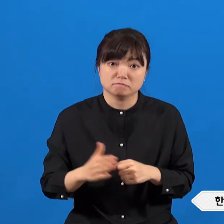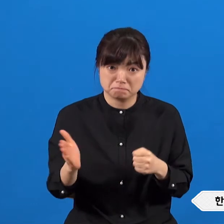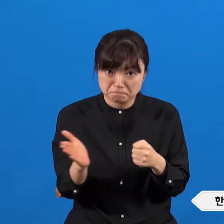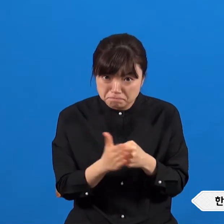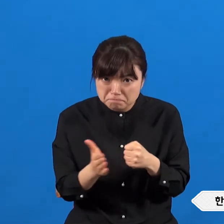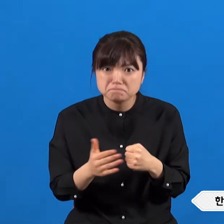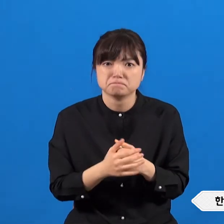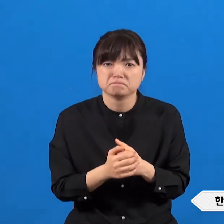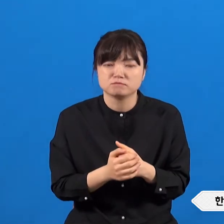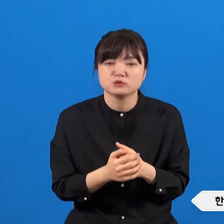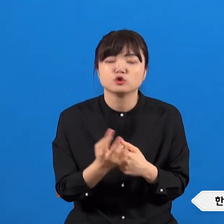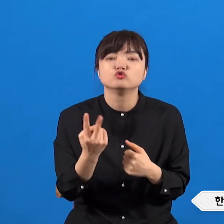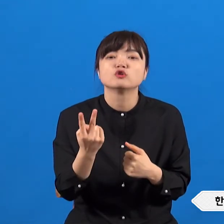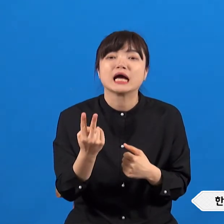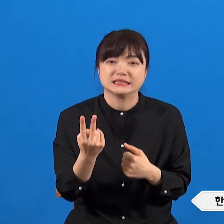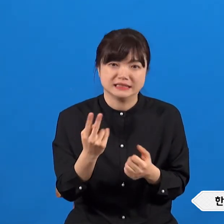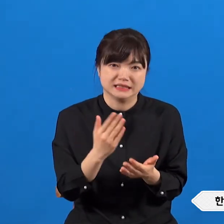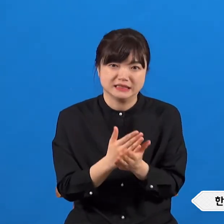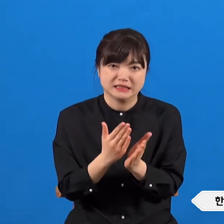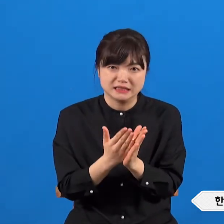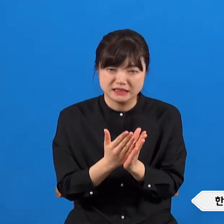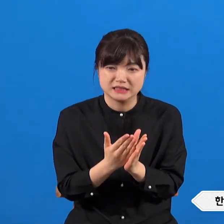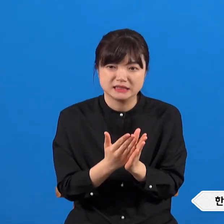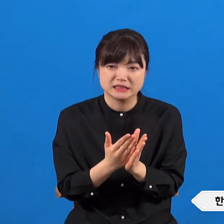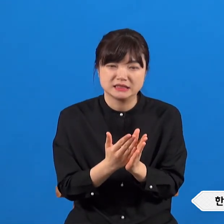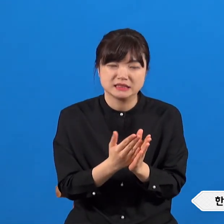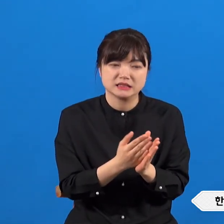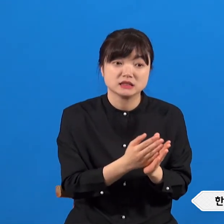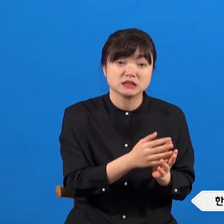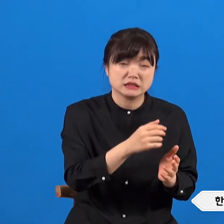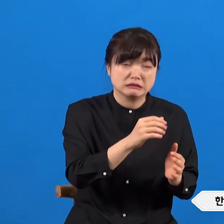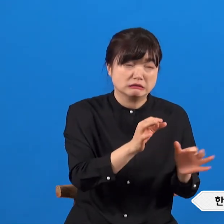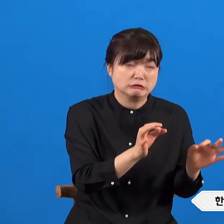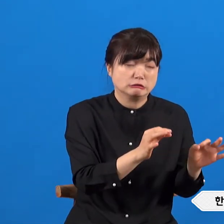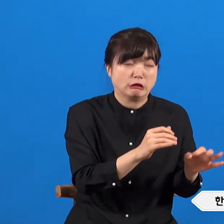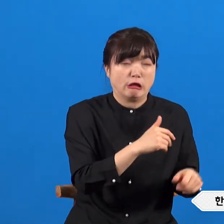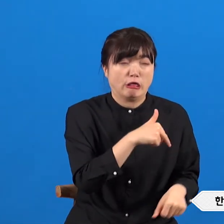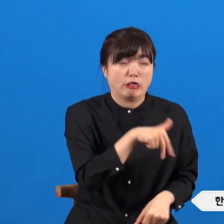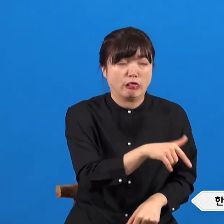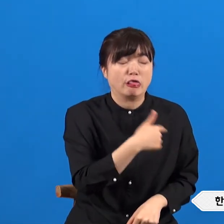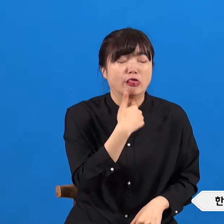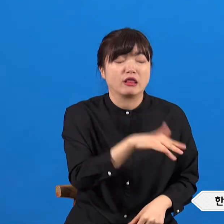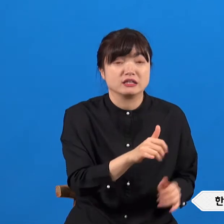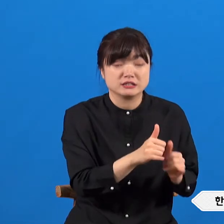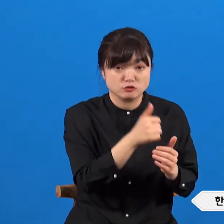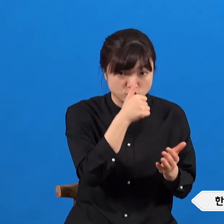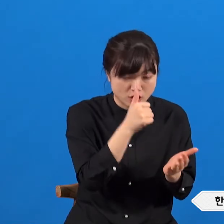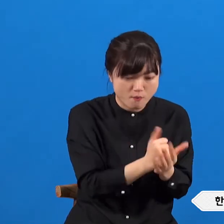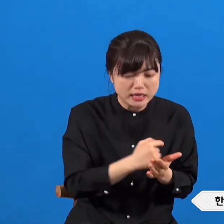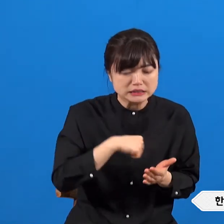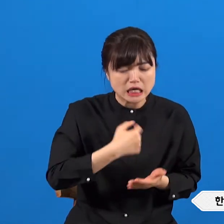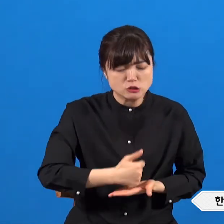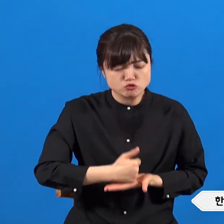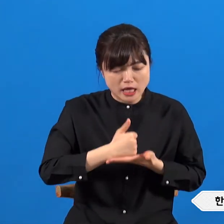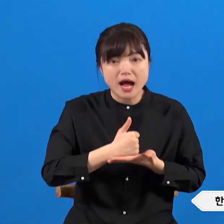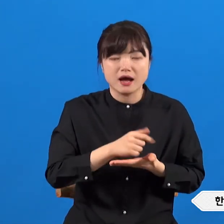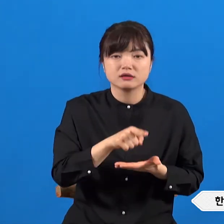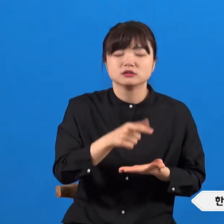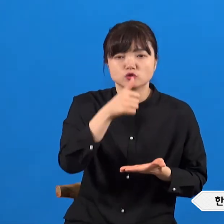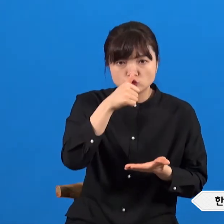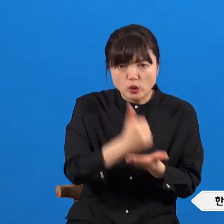그래서 두 가지, 생략의 죄와 자기 우상화의 죄를 조심해야 됩니다.